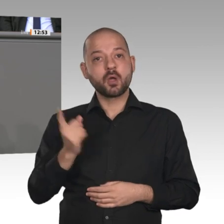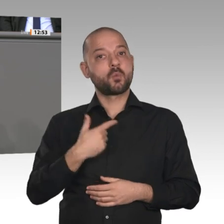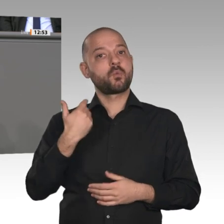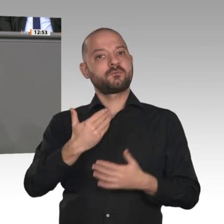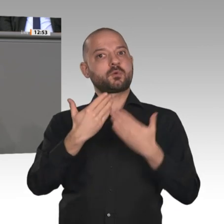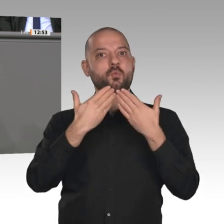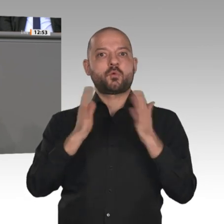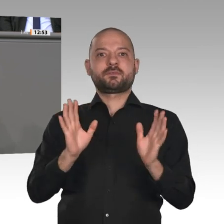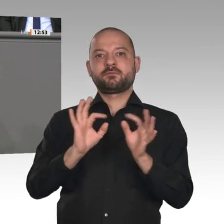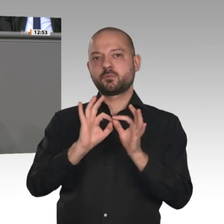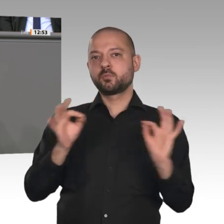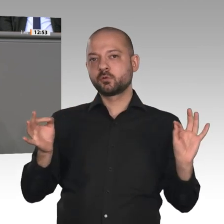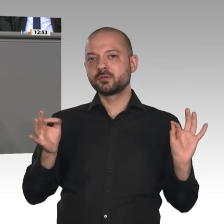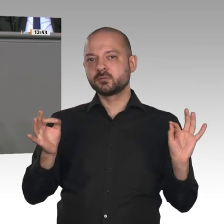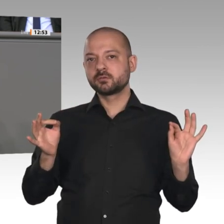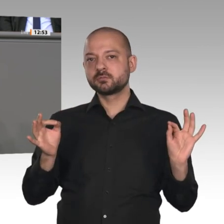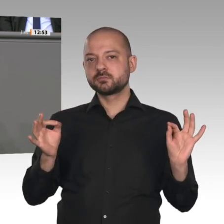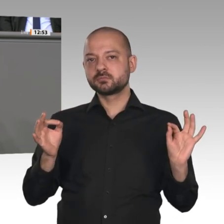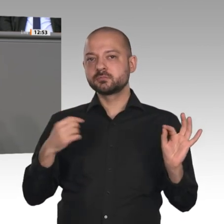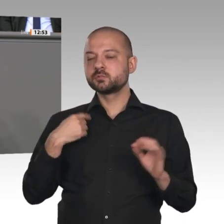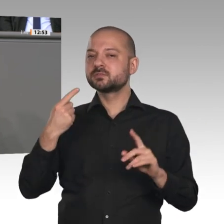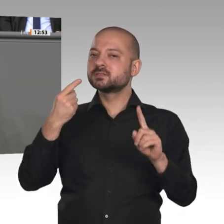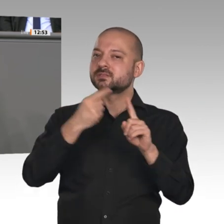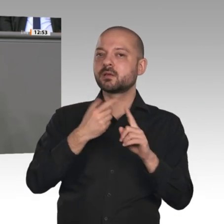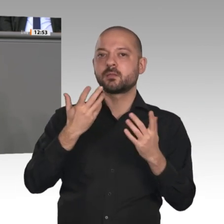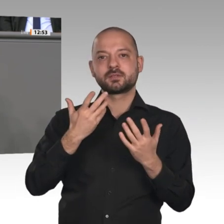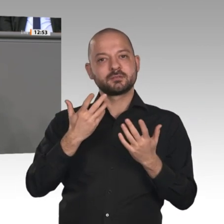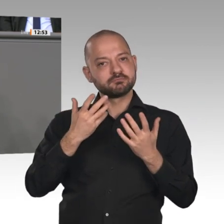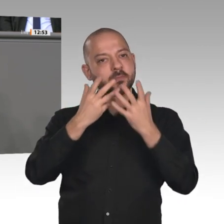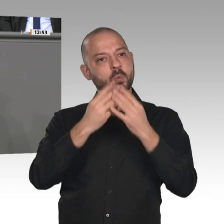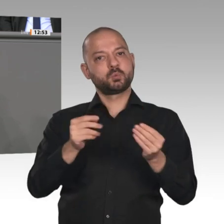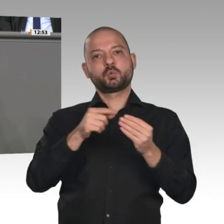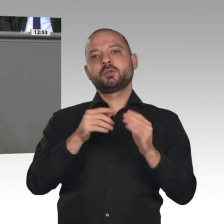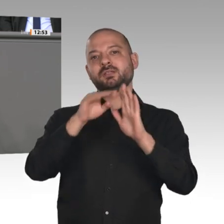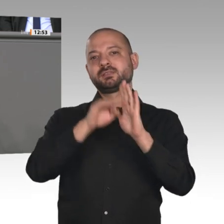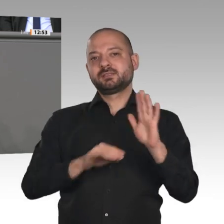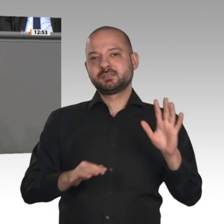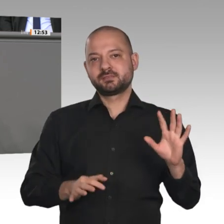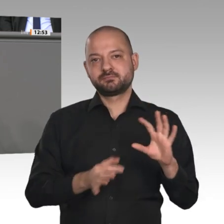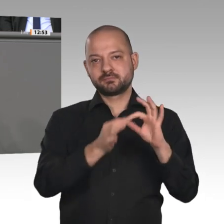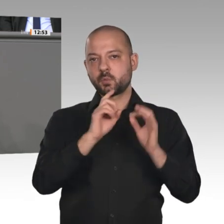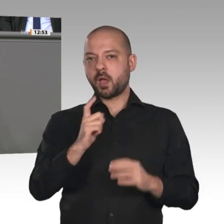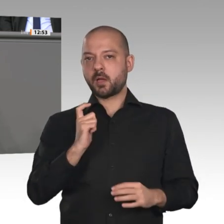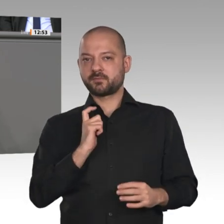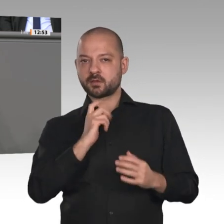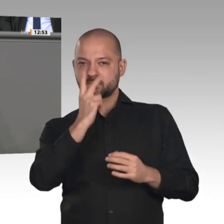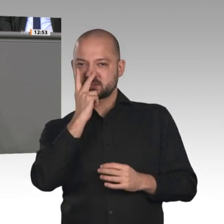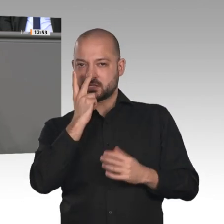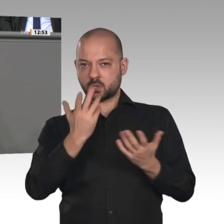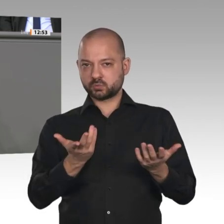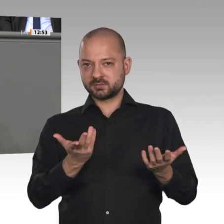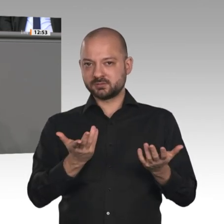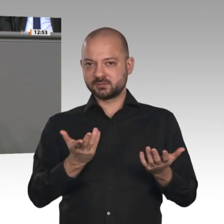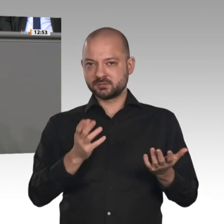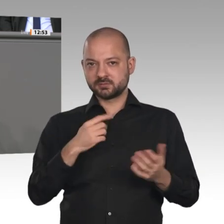die Erlasse ergeben. Genau uns angucken wollen, welche Fälle erfasst werden. Gibt es Nachsteuerungsbedarf?